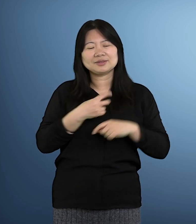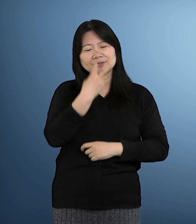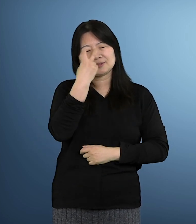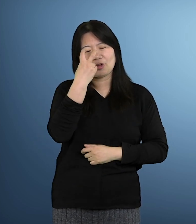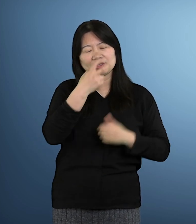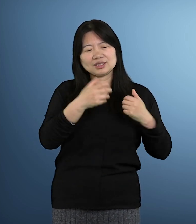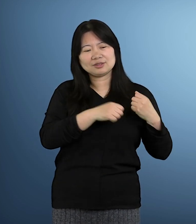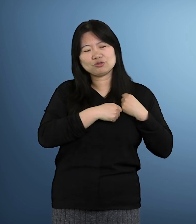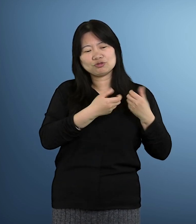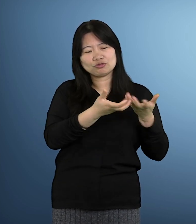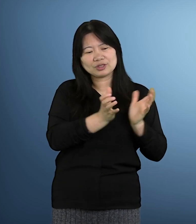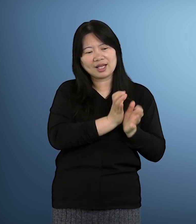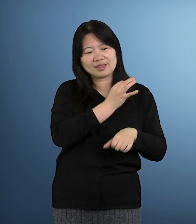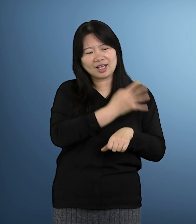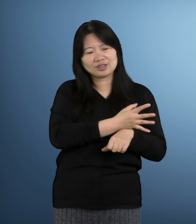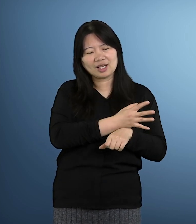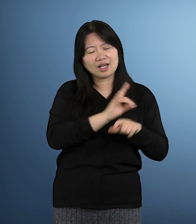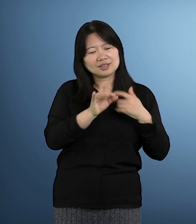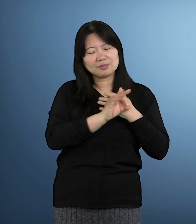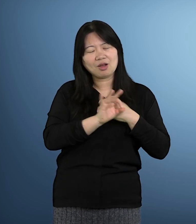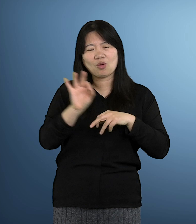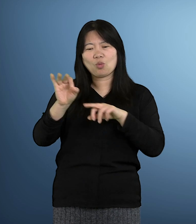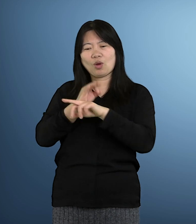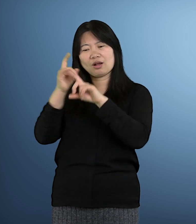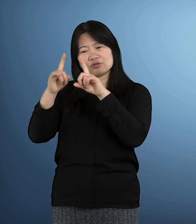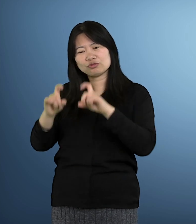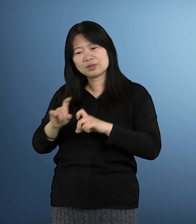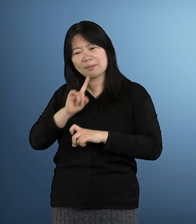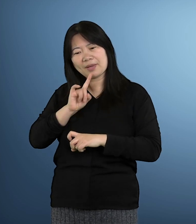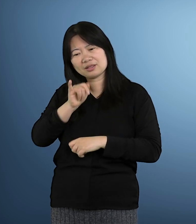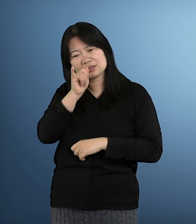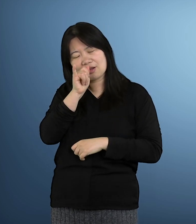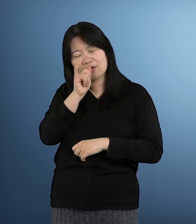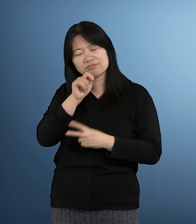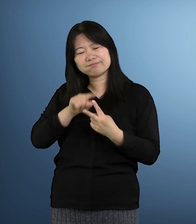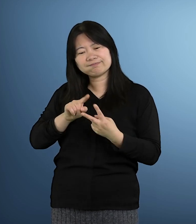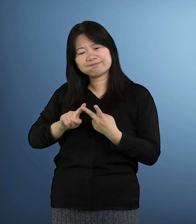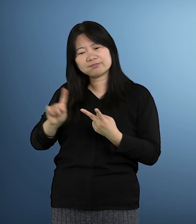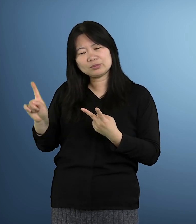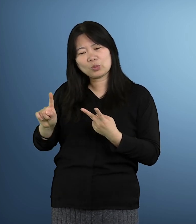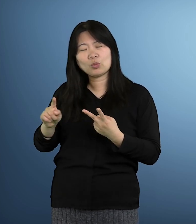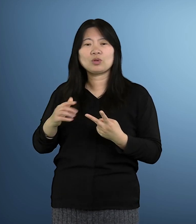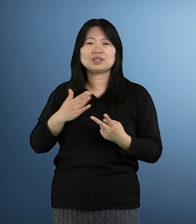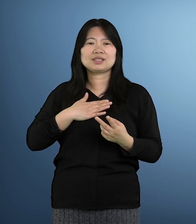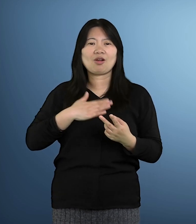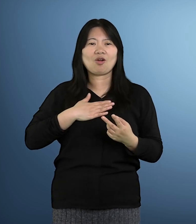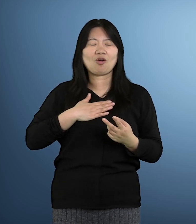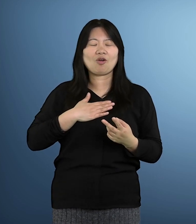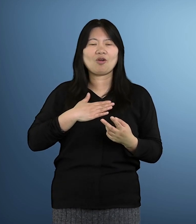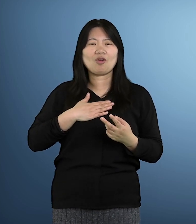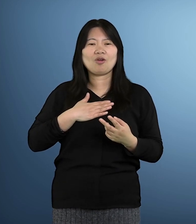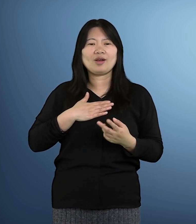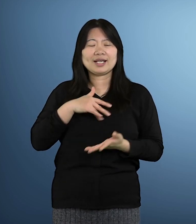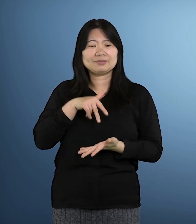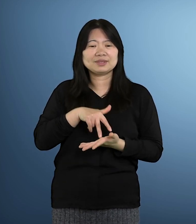얘기하는 거냐, 왕궁을 얘기하는 거냐. 근데 제 입장에서는 둘